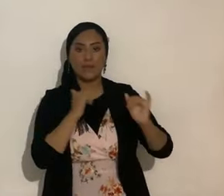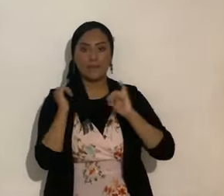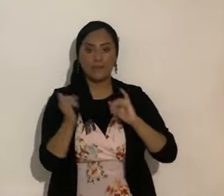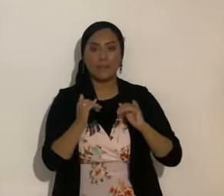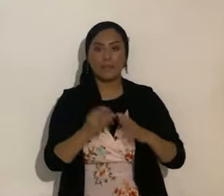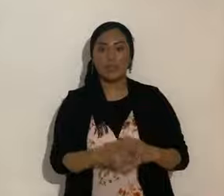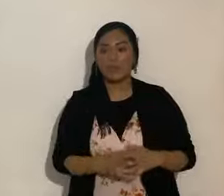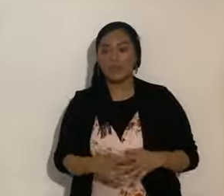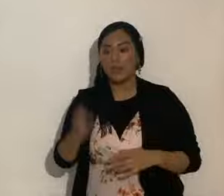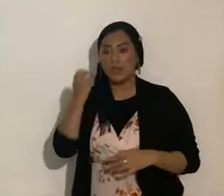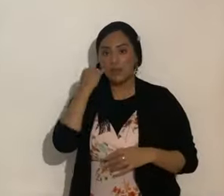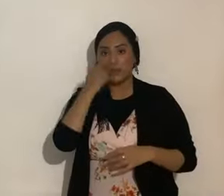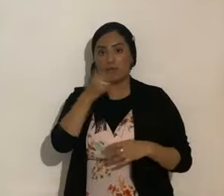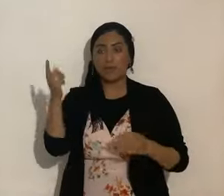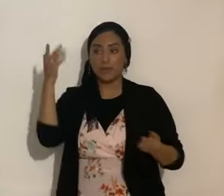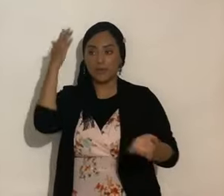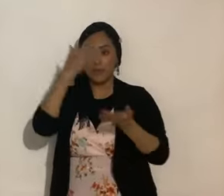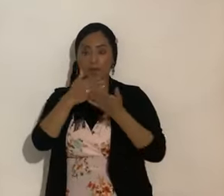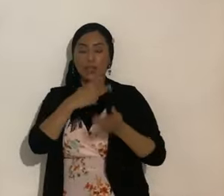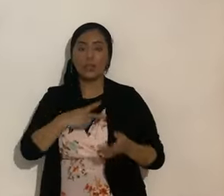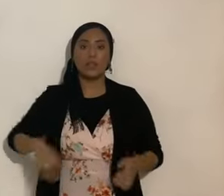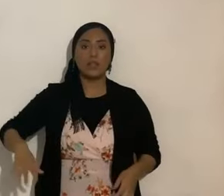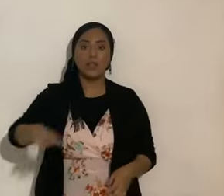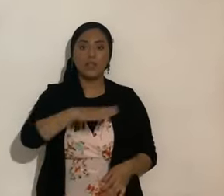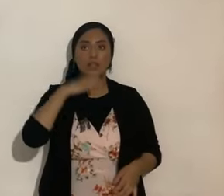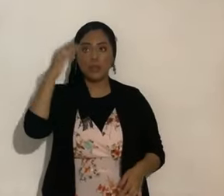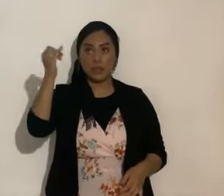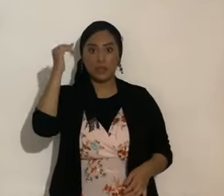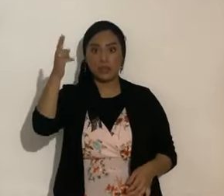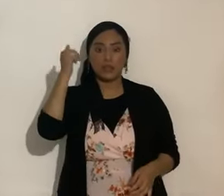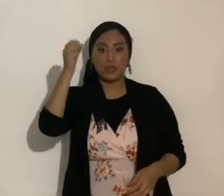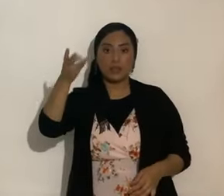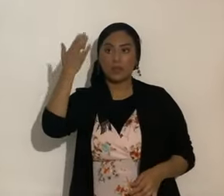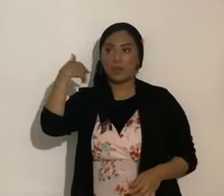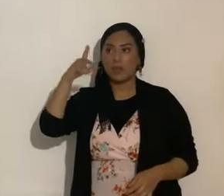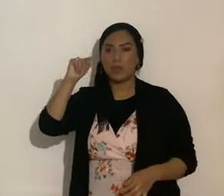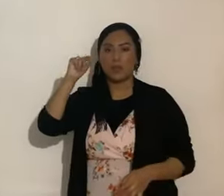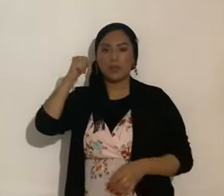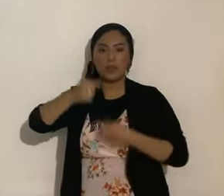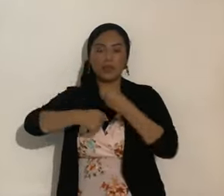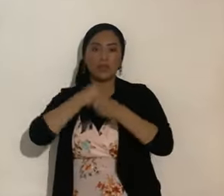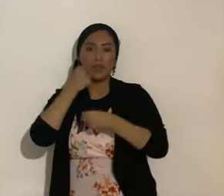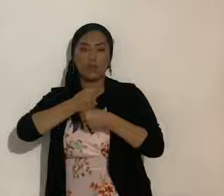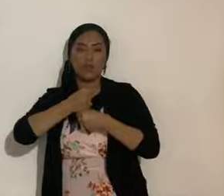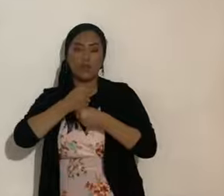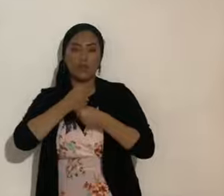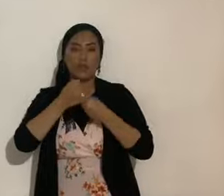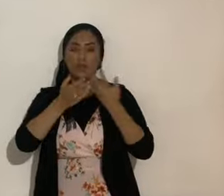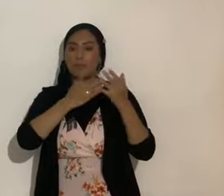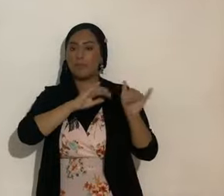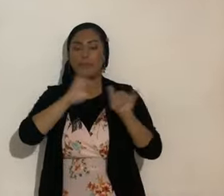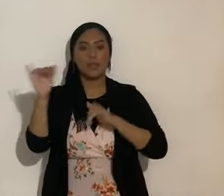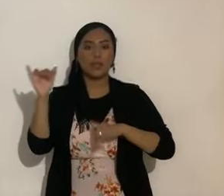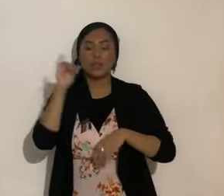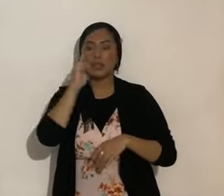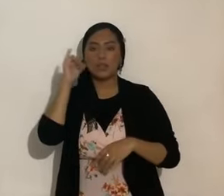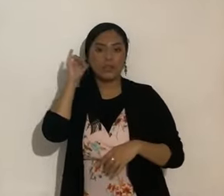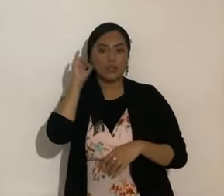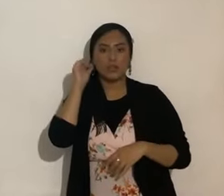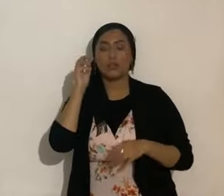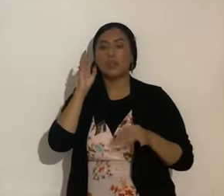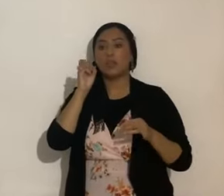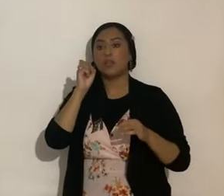todos seremos tratados de igual forma, si llegaste al reino de Yahweh, de Yahshua, hace 20 años, como si fuera ayer. O